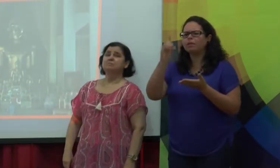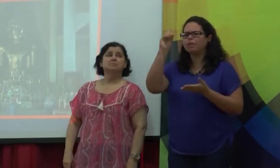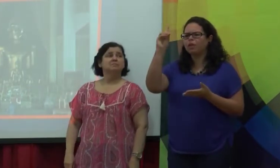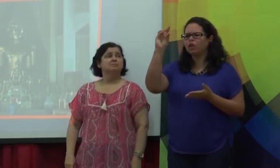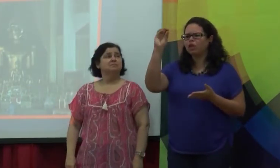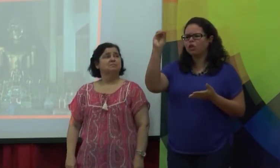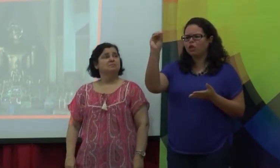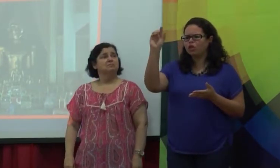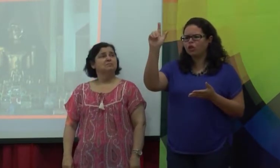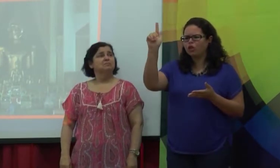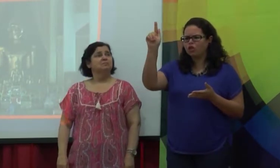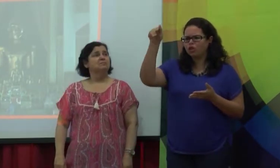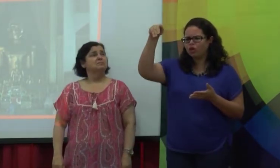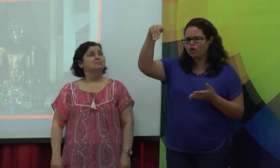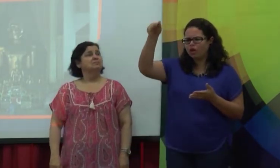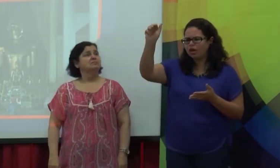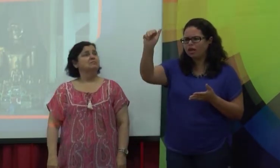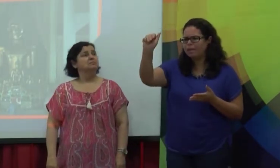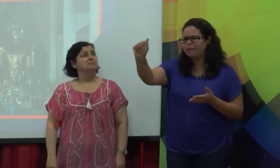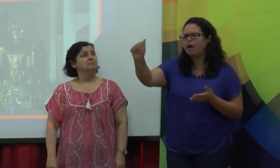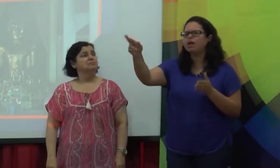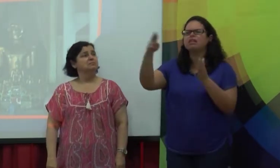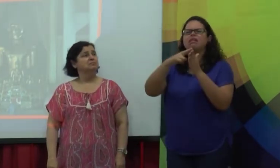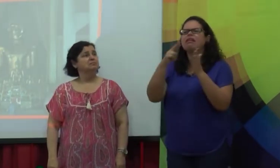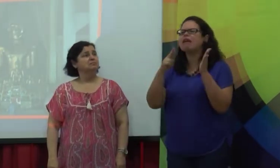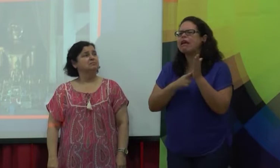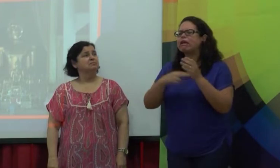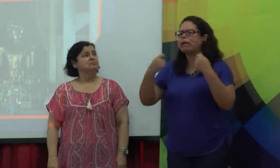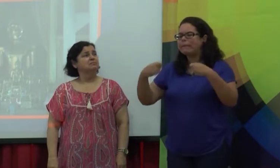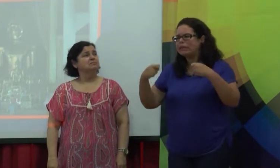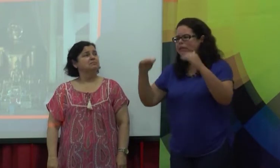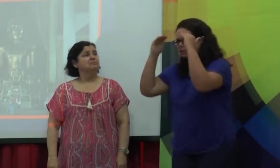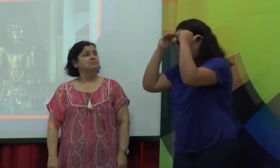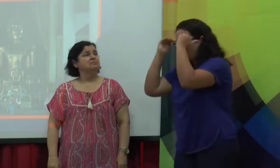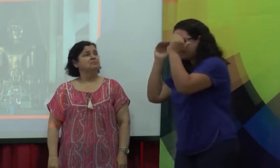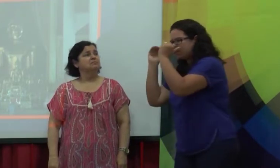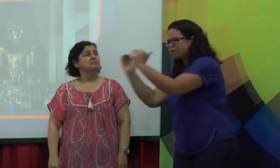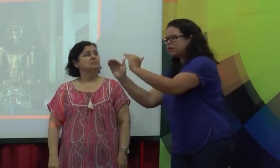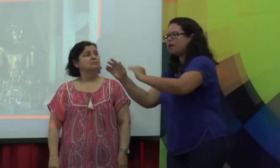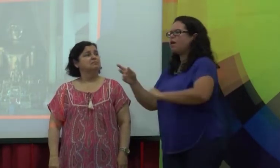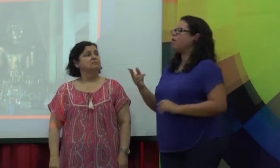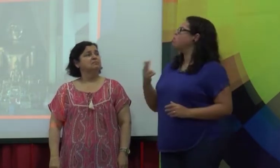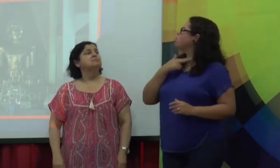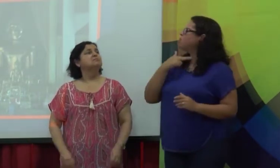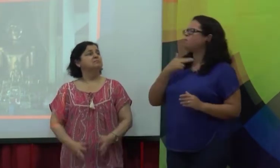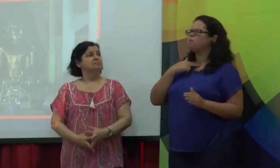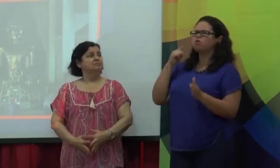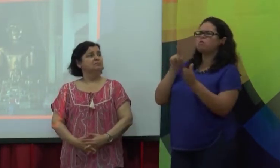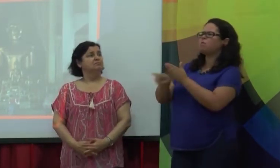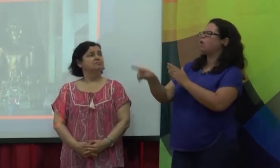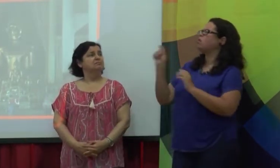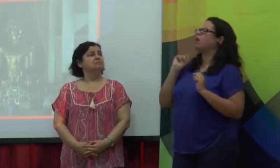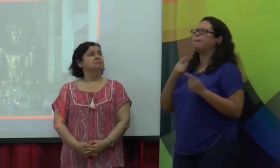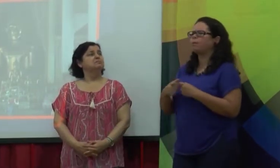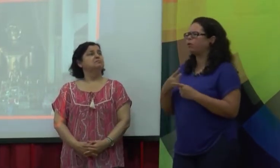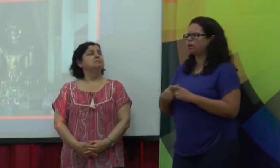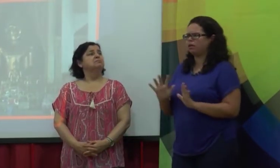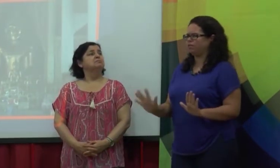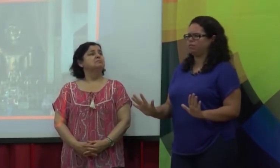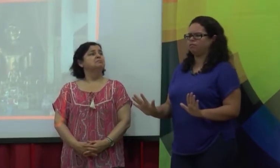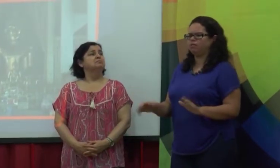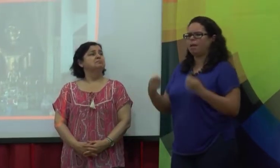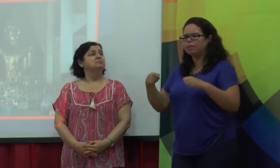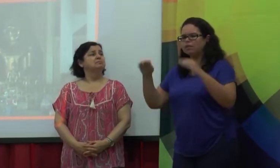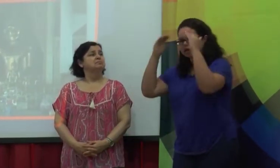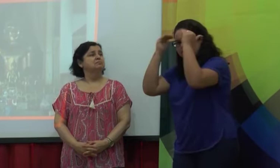todas aquelas regras, tem os seus dogmas, que são regras que precisam ser respeitadas e não pode se